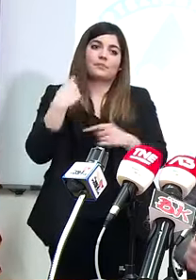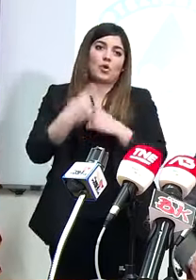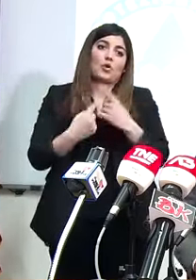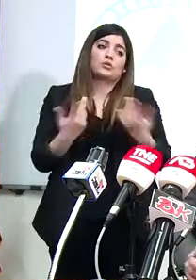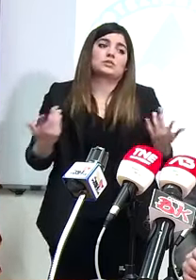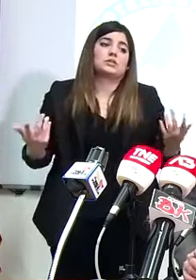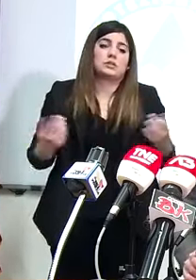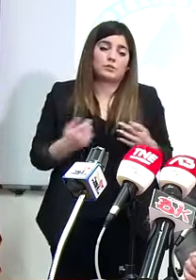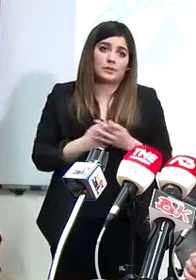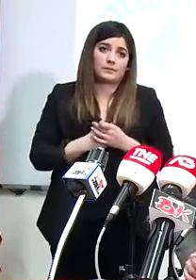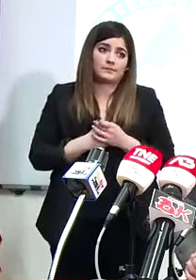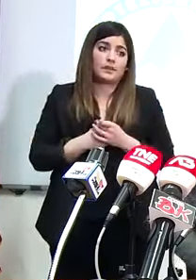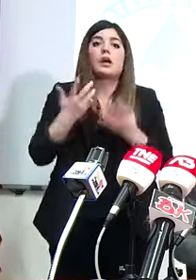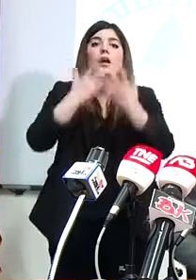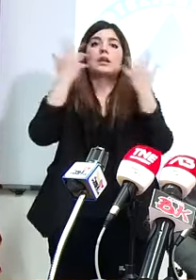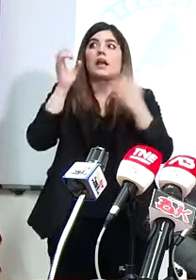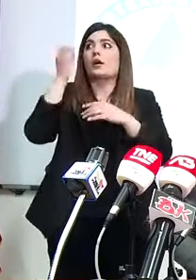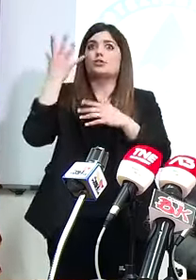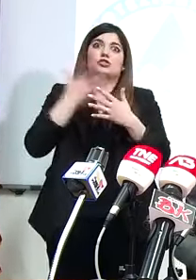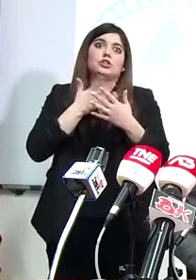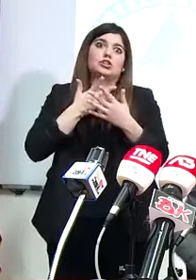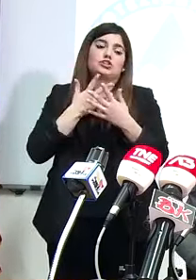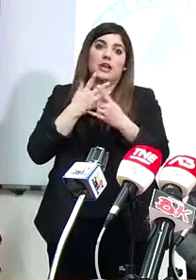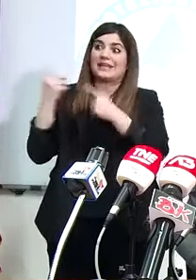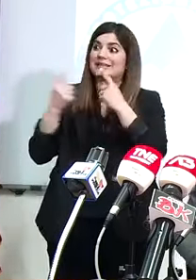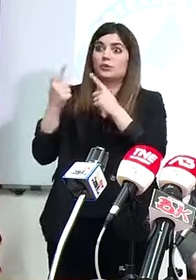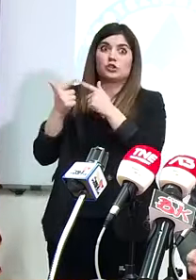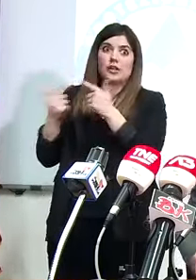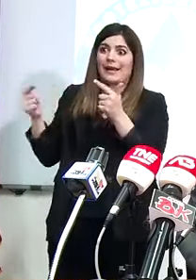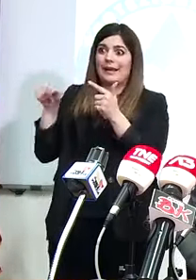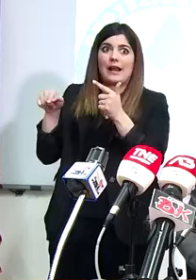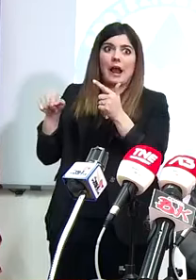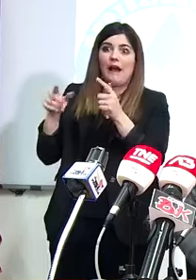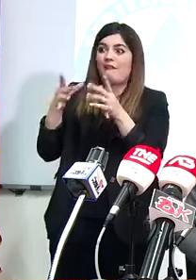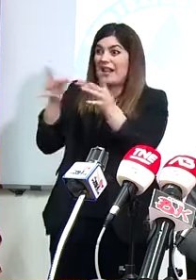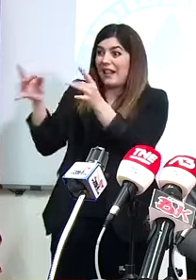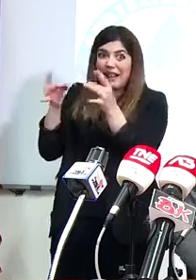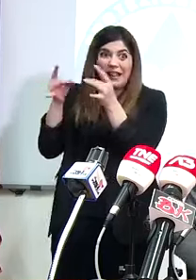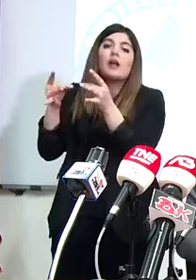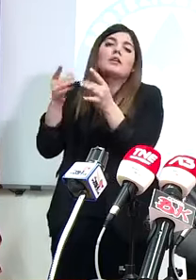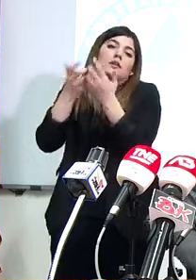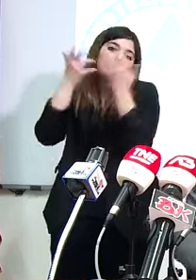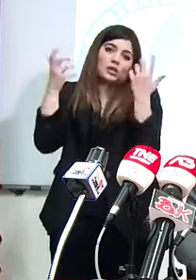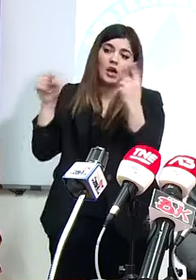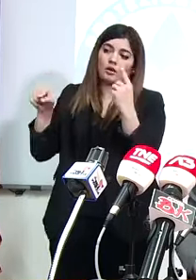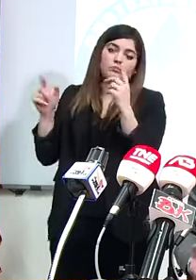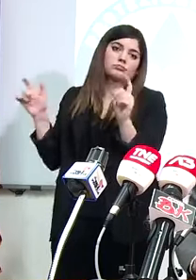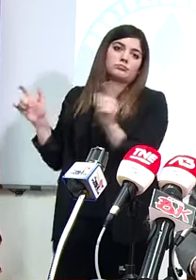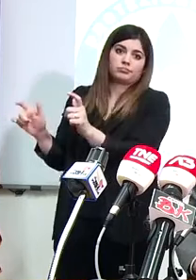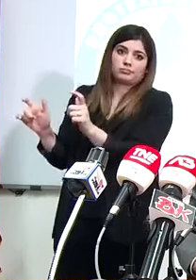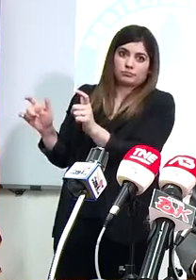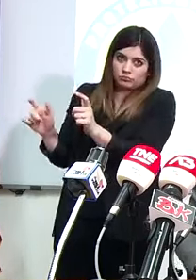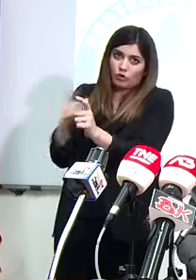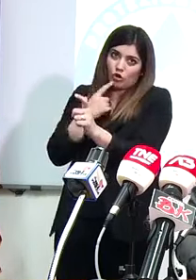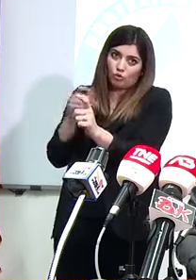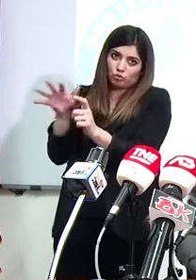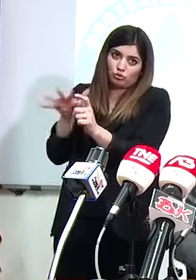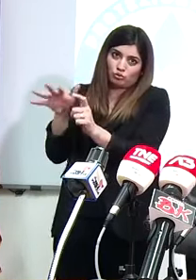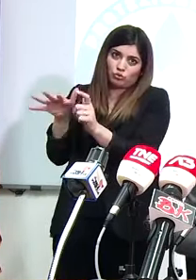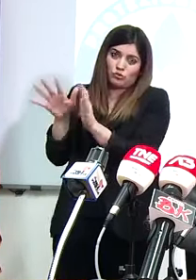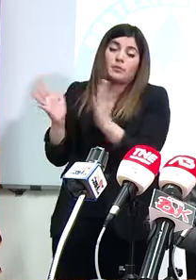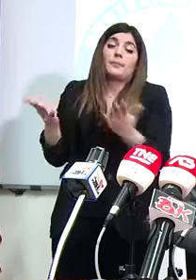scoppia un cluster importante in una zona di una di una regione è ovvio che li fai la perimetrazione frena zona rossa ma